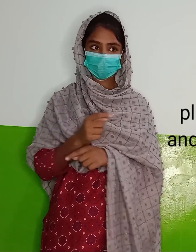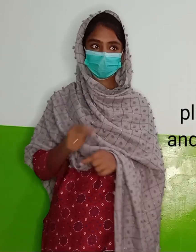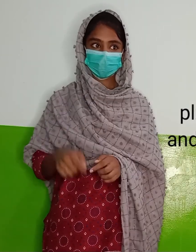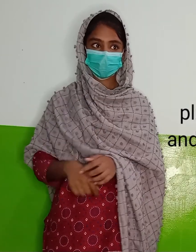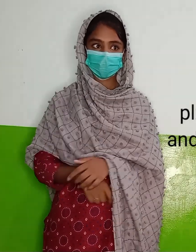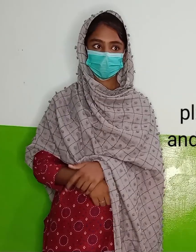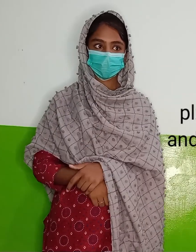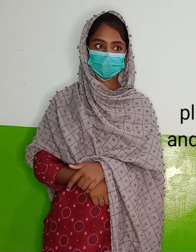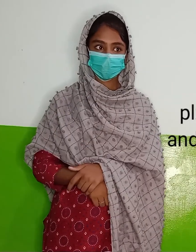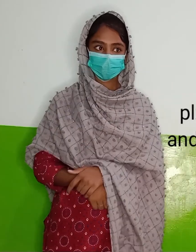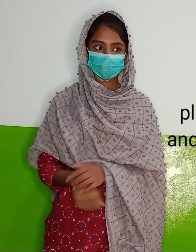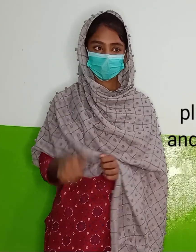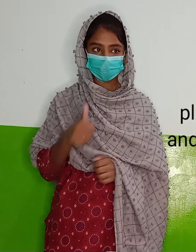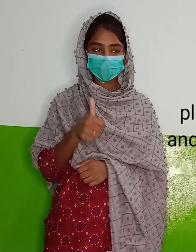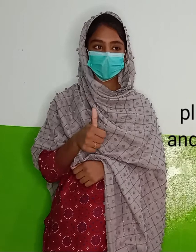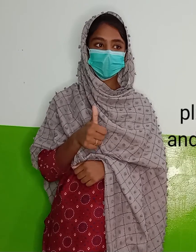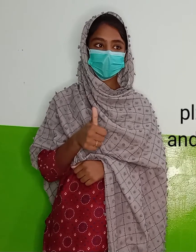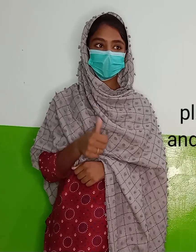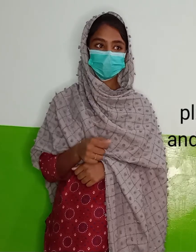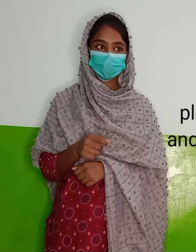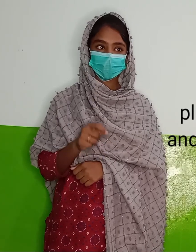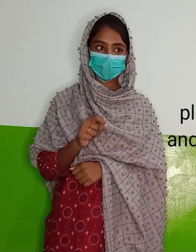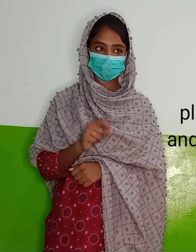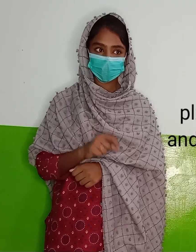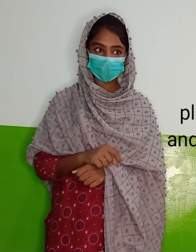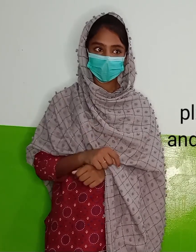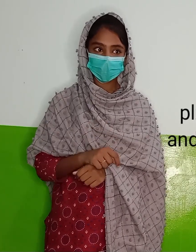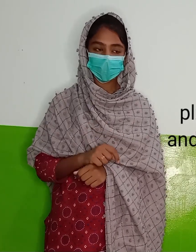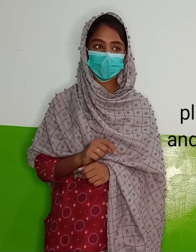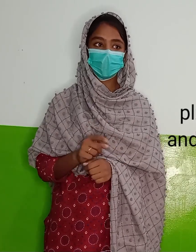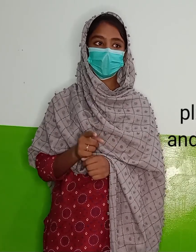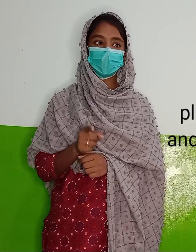چینل کو لائک کریں، سبسکرائب کریں اور